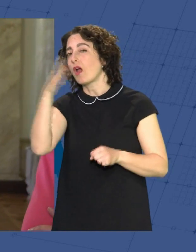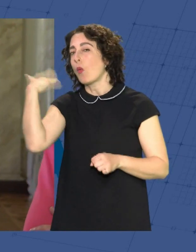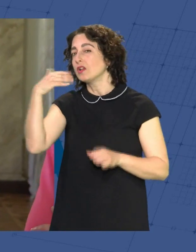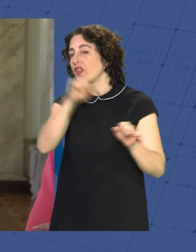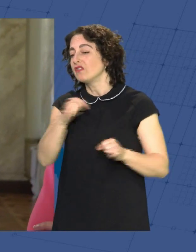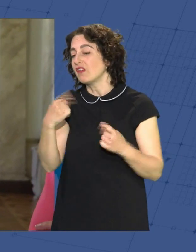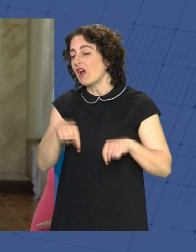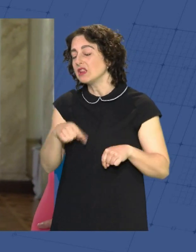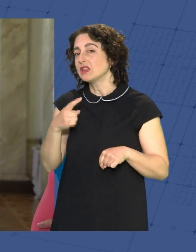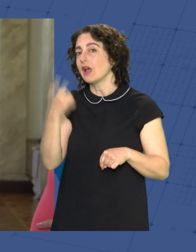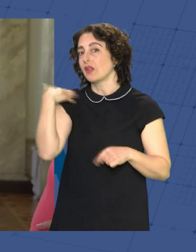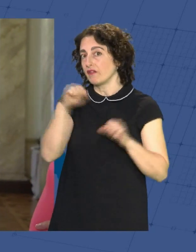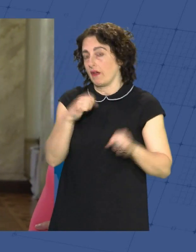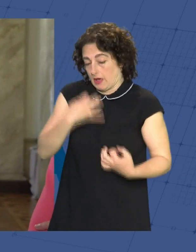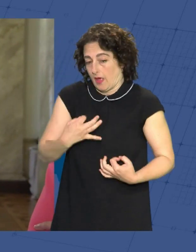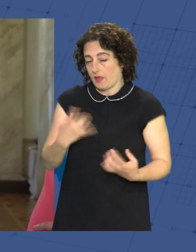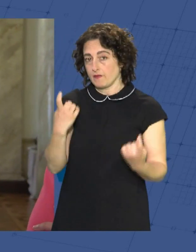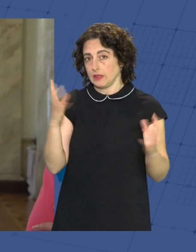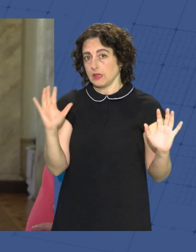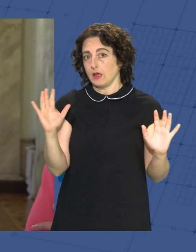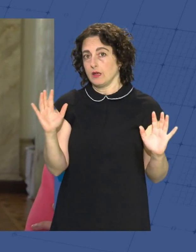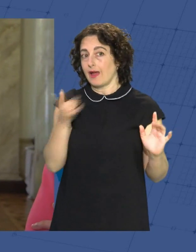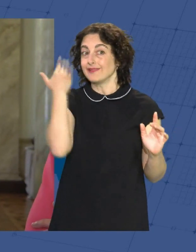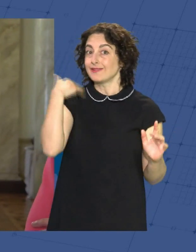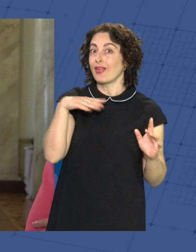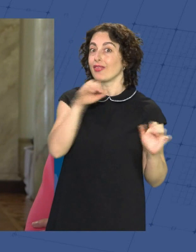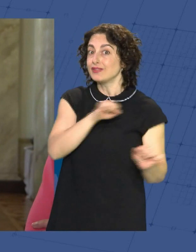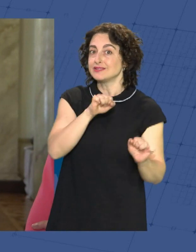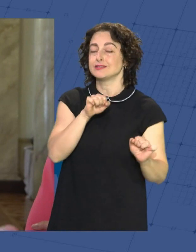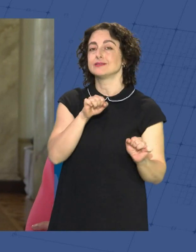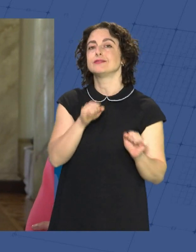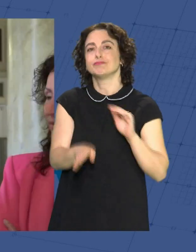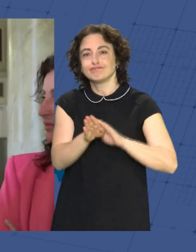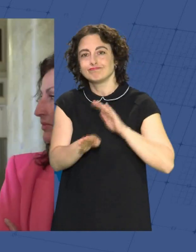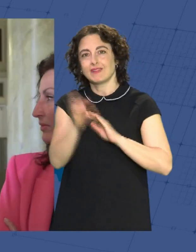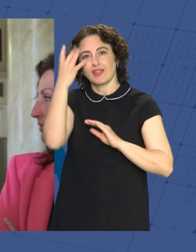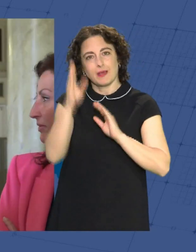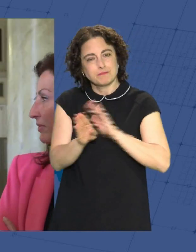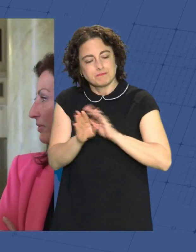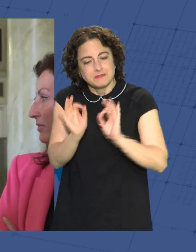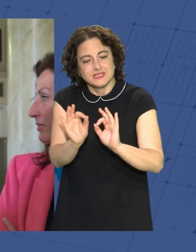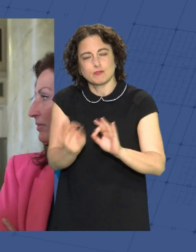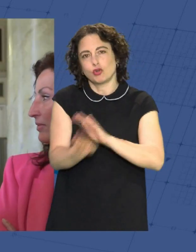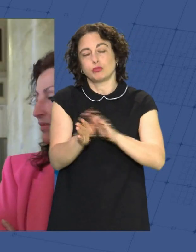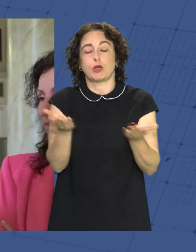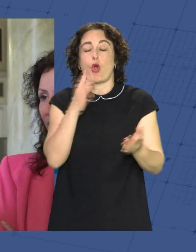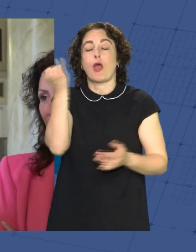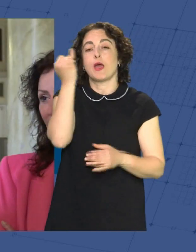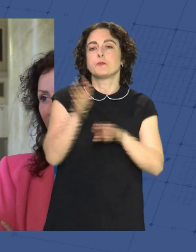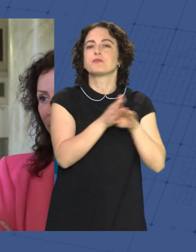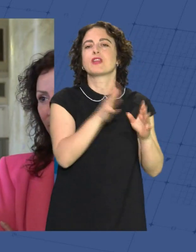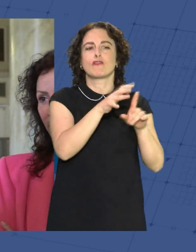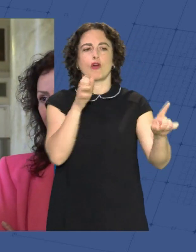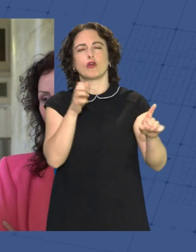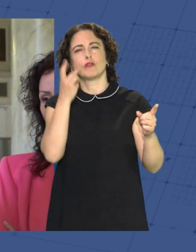faltaban y era verdad, y era verdad, hubieran seguido con la misma idea. Foros como este pongan en común esa